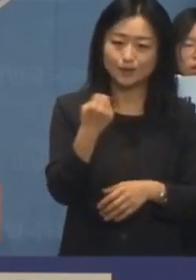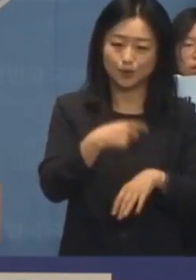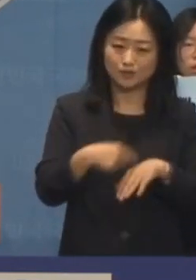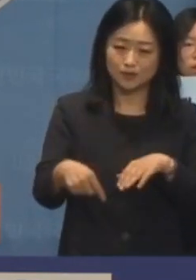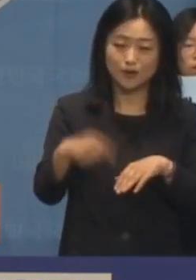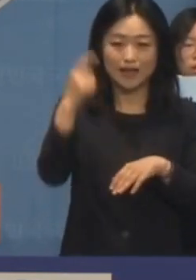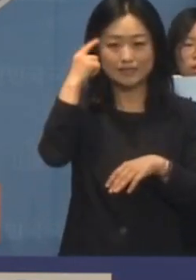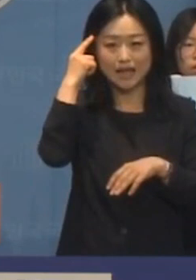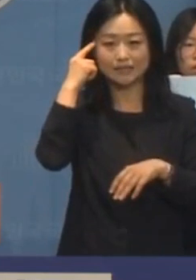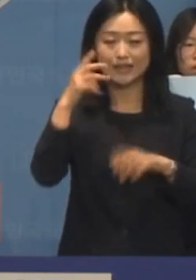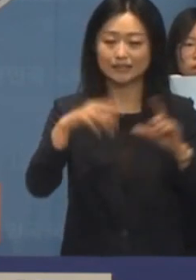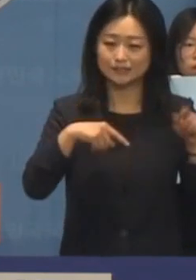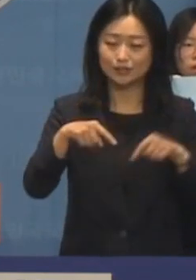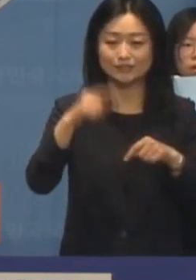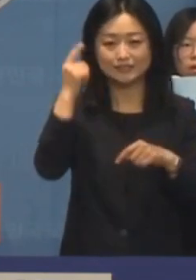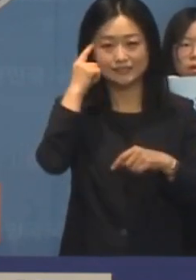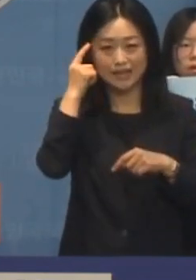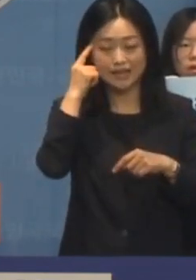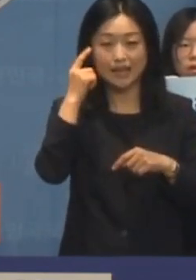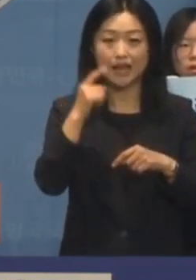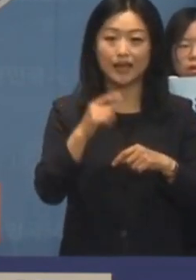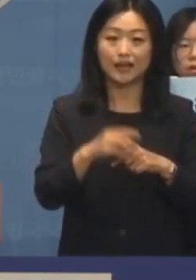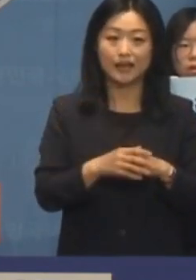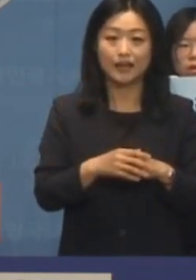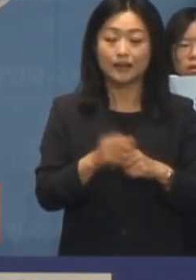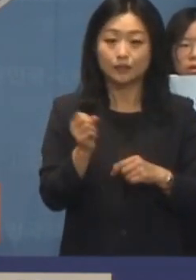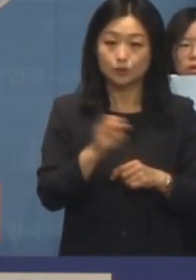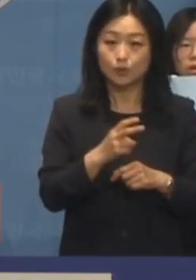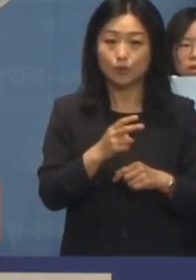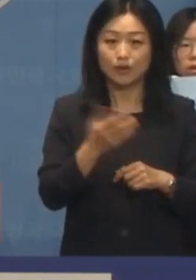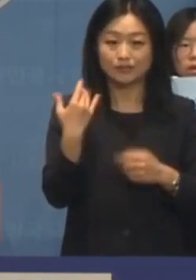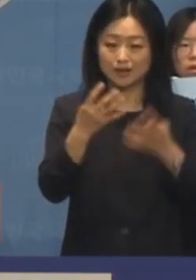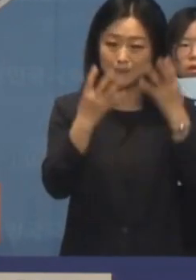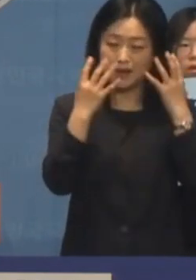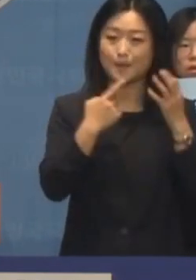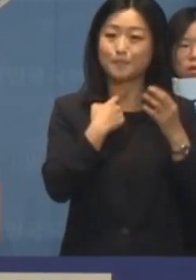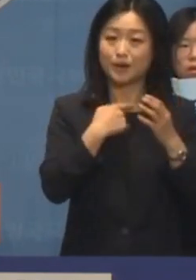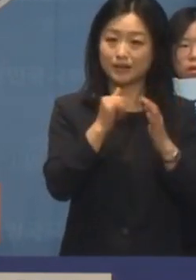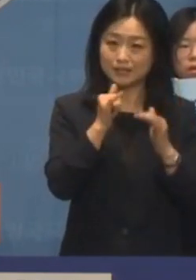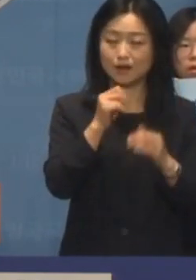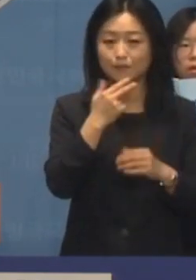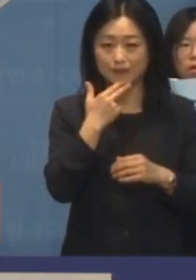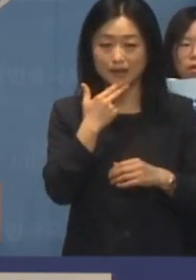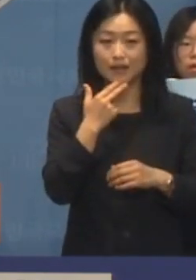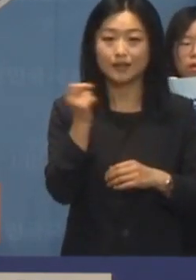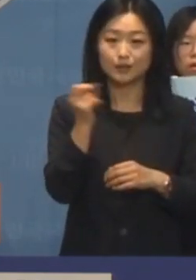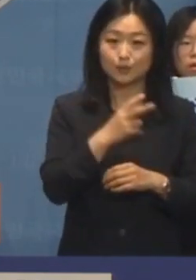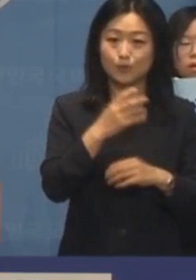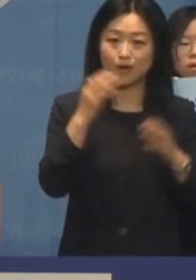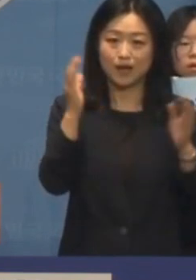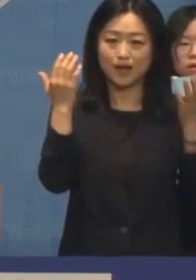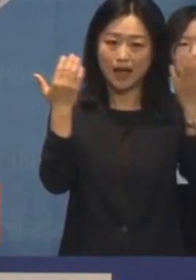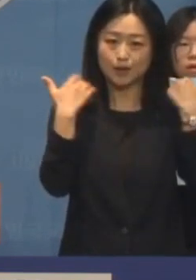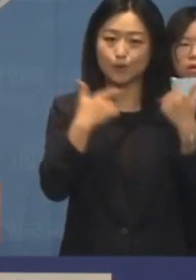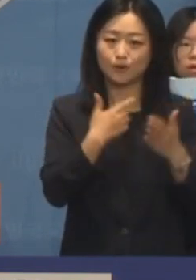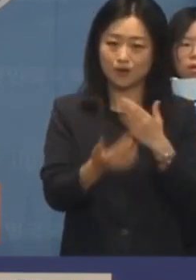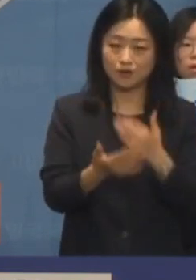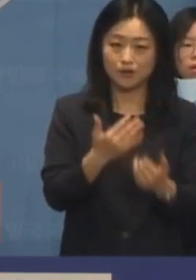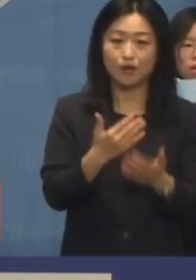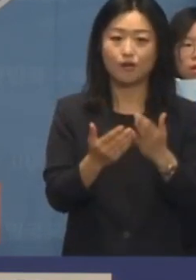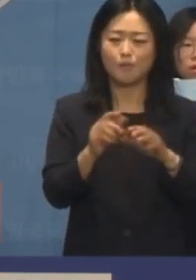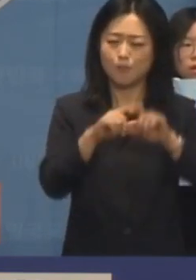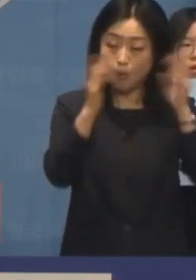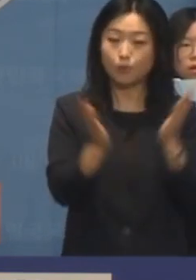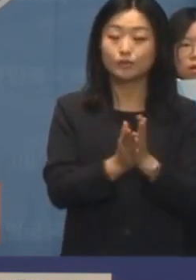또는 정치적 의견, 형의 효력이 실효된 전과, 성적 지향, 학력, 병력 등의 이유로 처벌받지